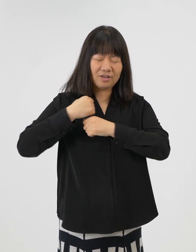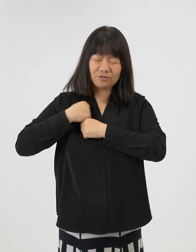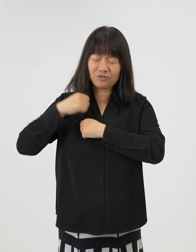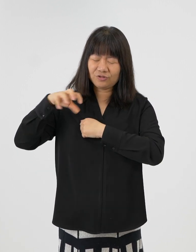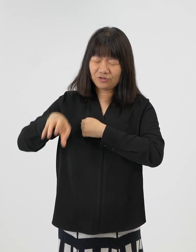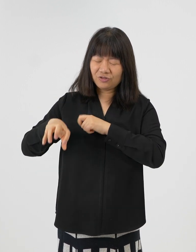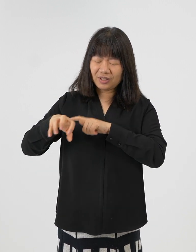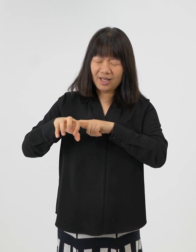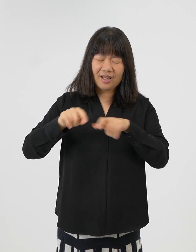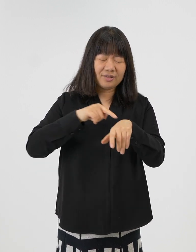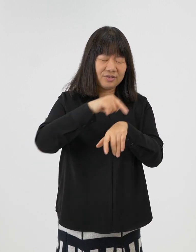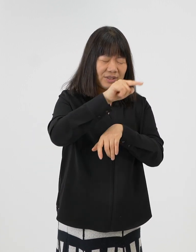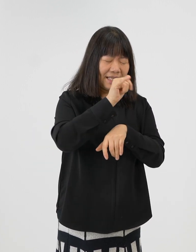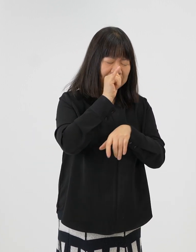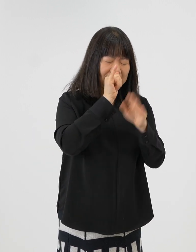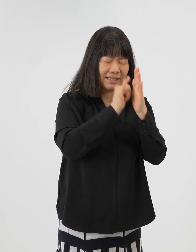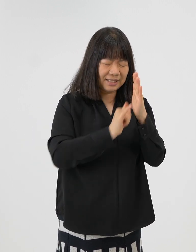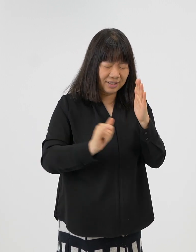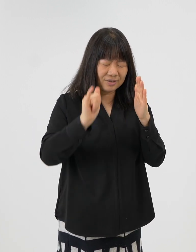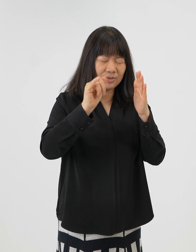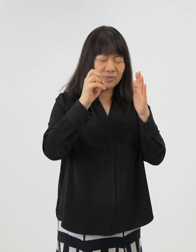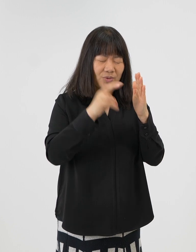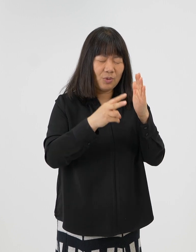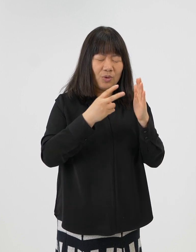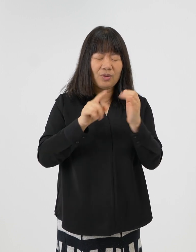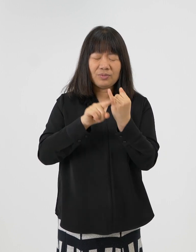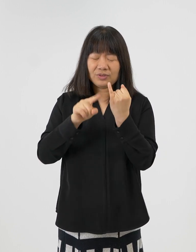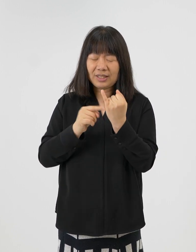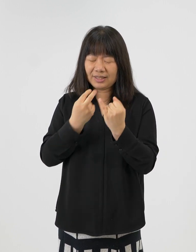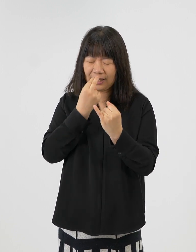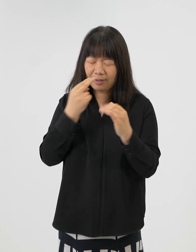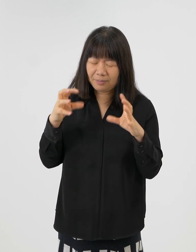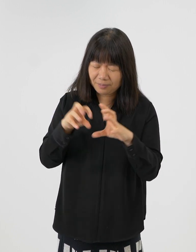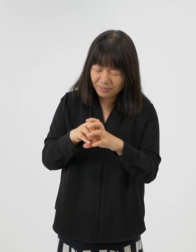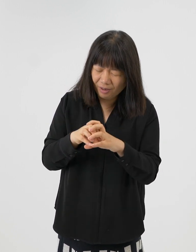군에 출타해 있는 가족들, 복중의